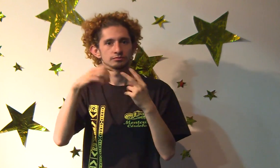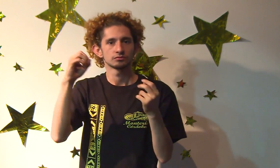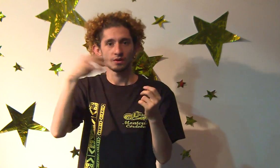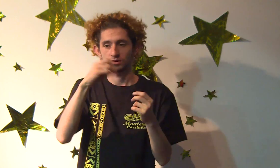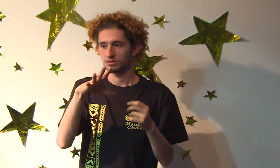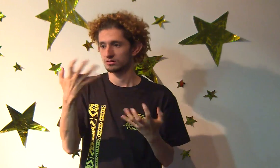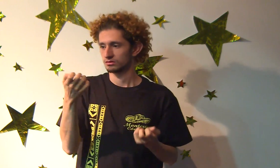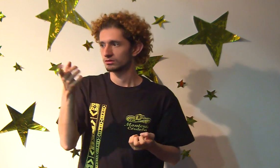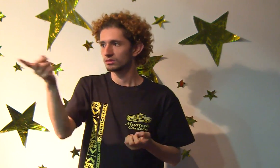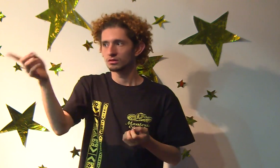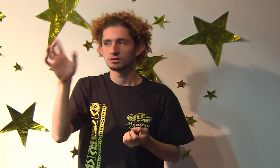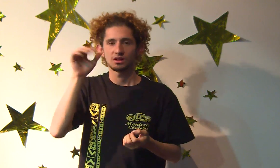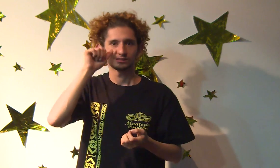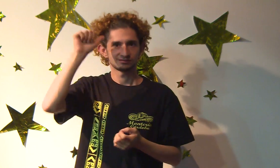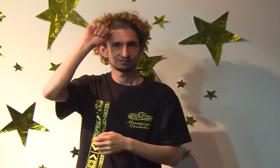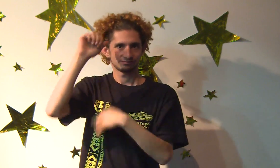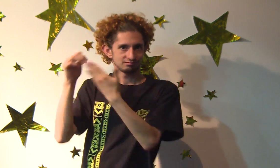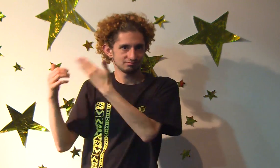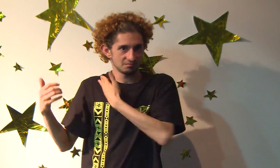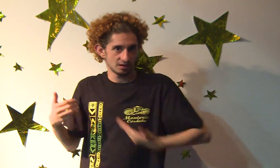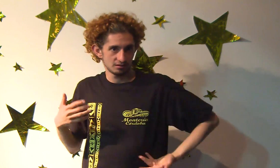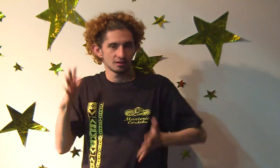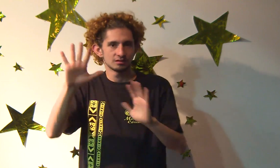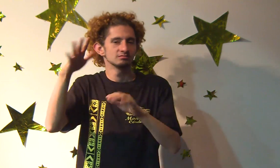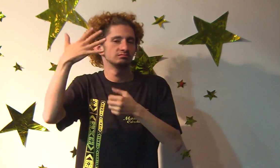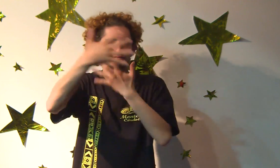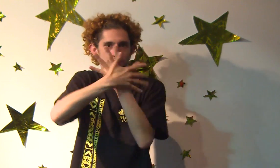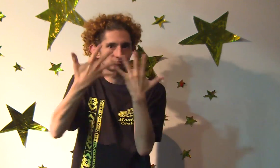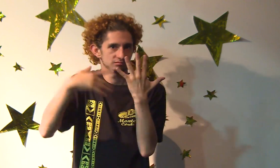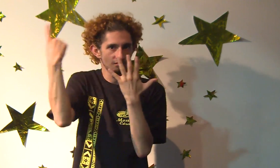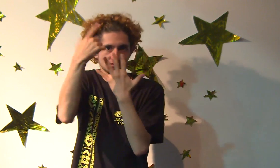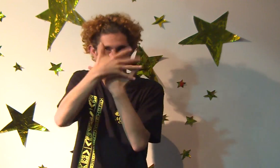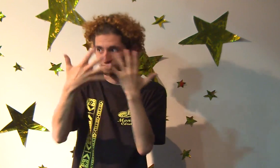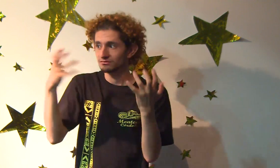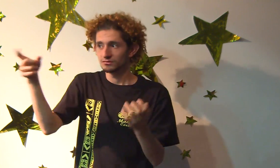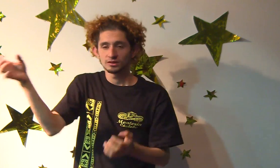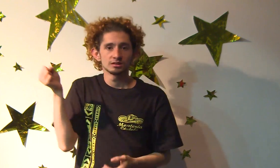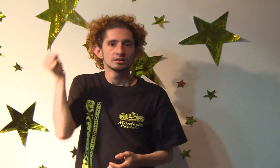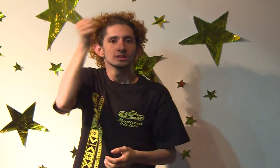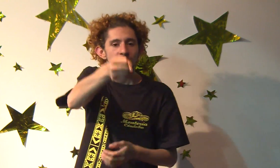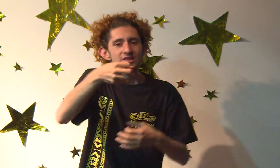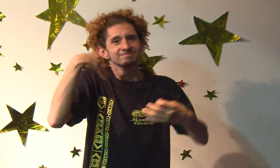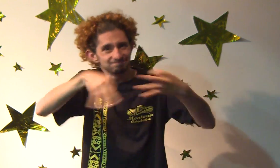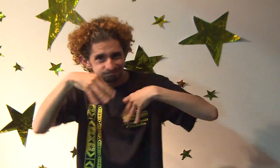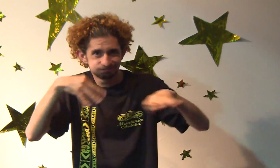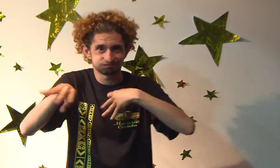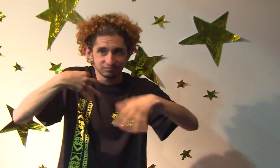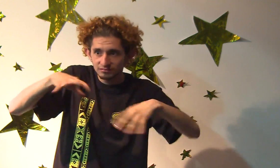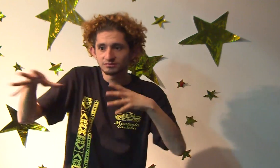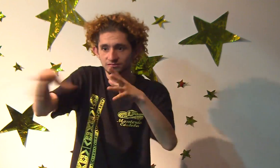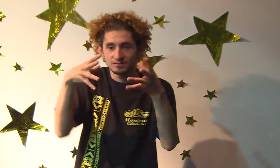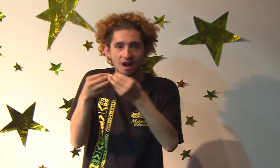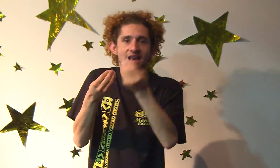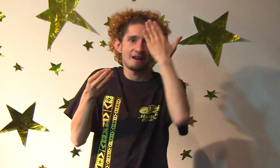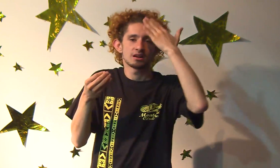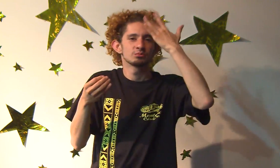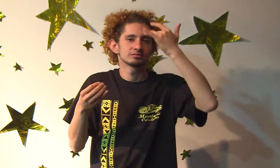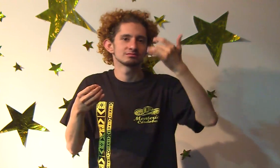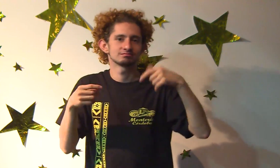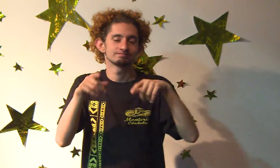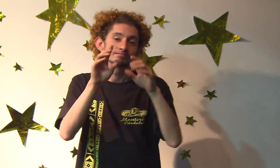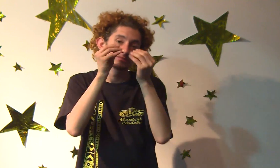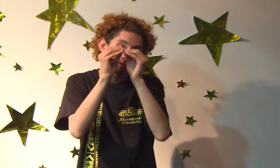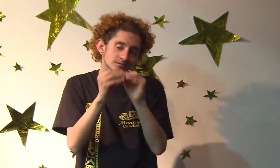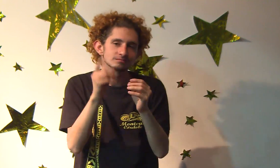facilidad. Y también sobre lo que la presidenta de Arcoíris mencionaba, que es Angélica,